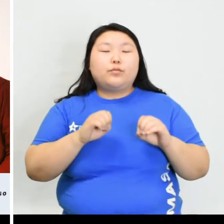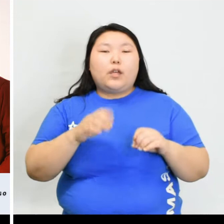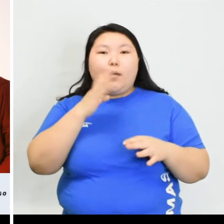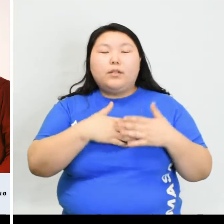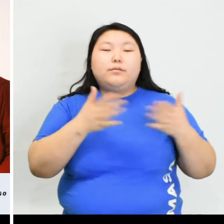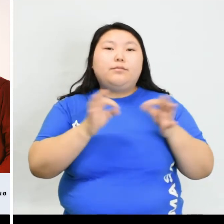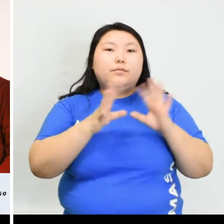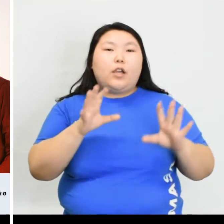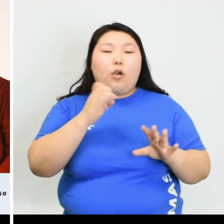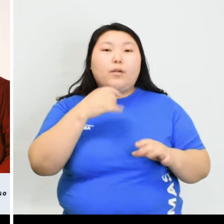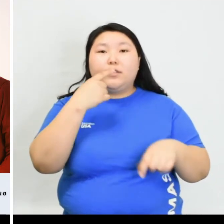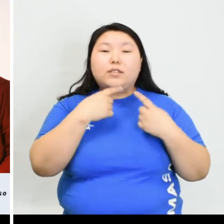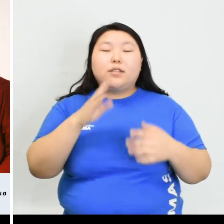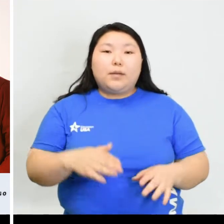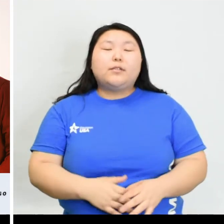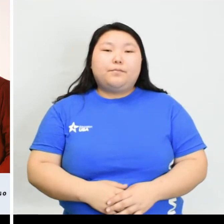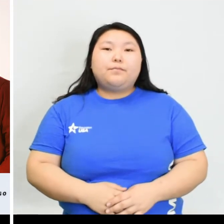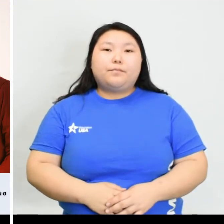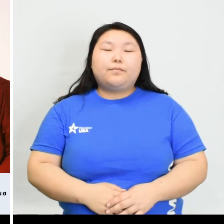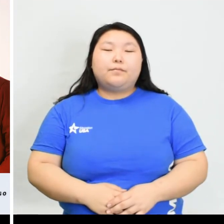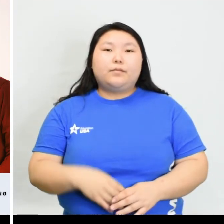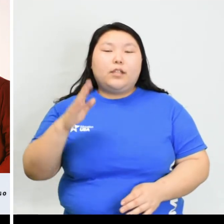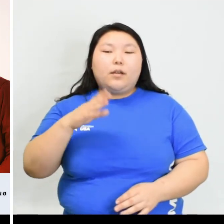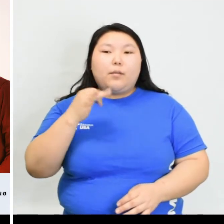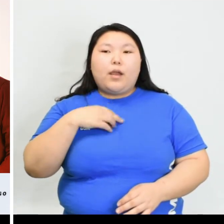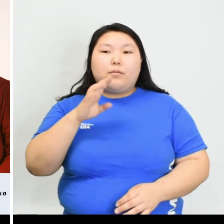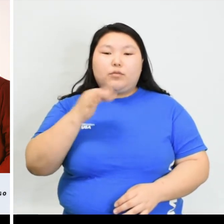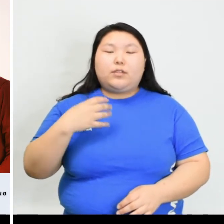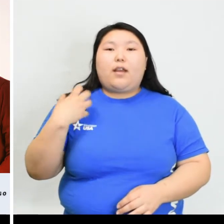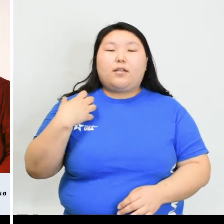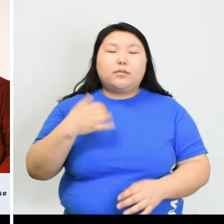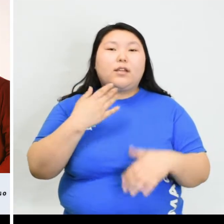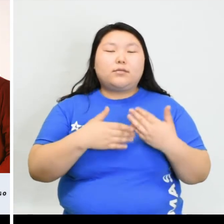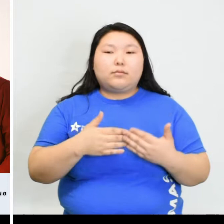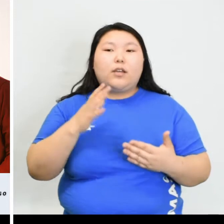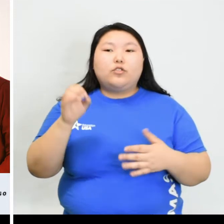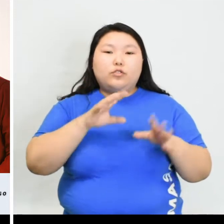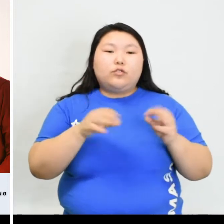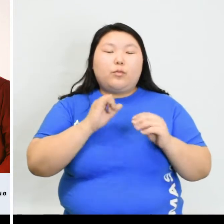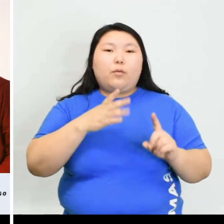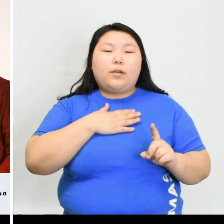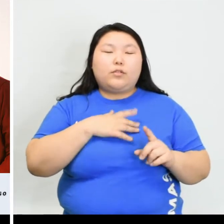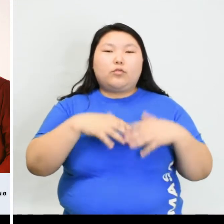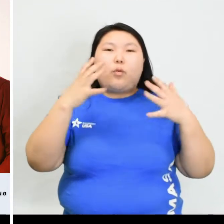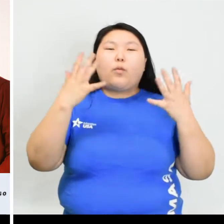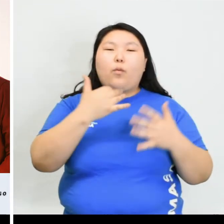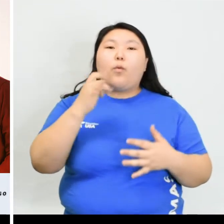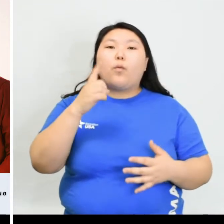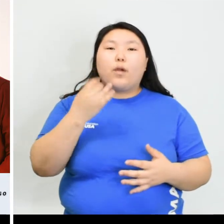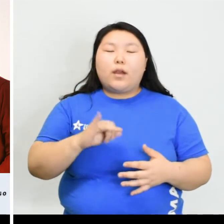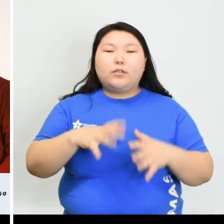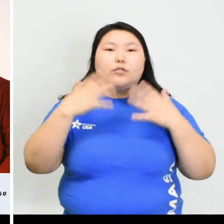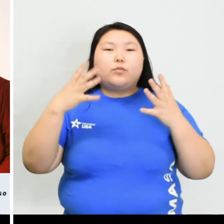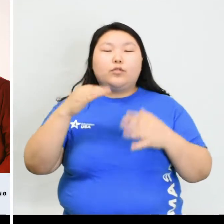компани спонсор гэж ядчих шүү дээ. Тэгээ юу компанис агаал хэрэгтэй. Тэгээ ер нь бол манай том том уурхай байна. Тэгээ том